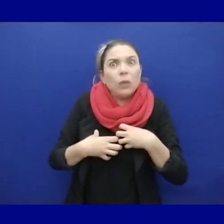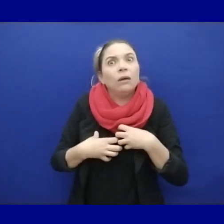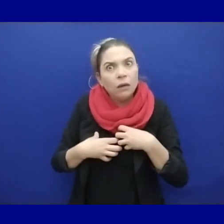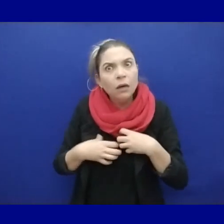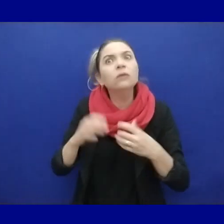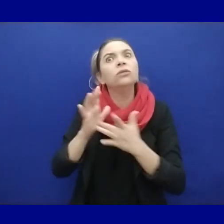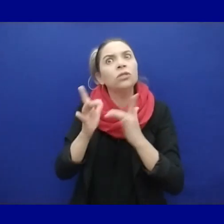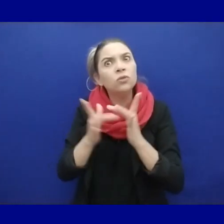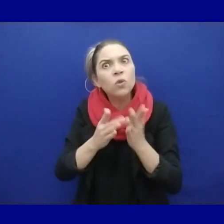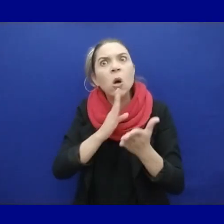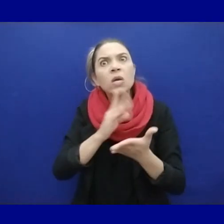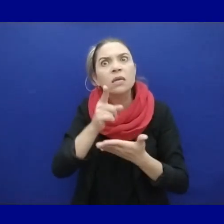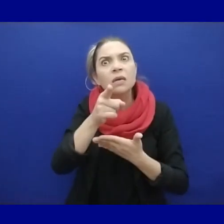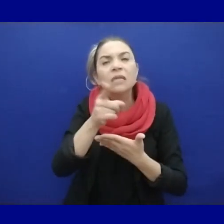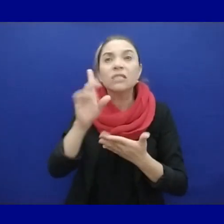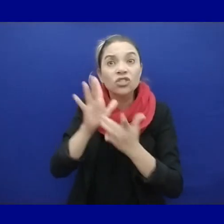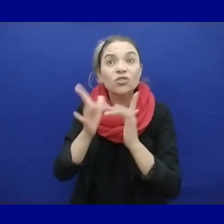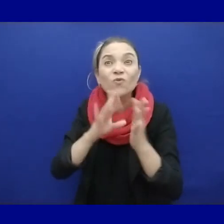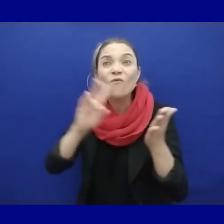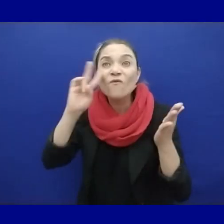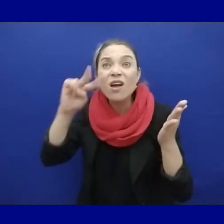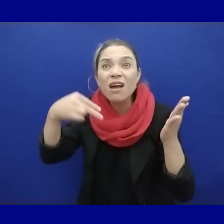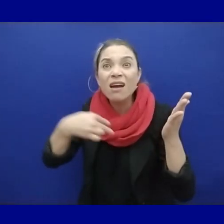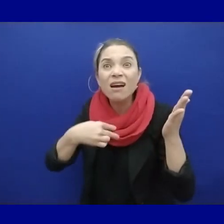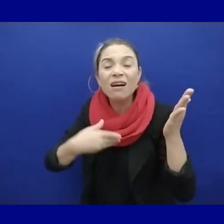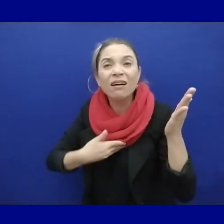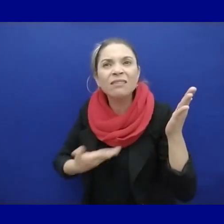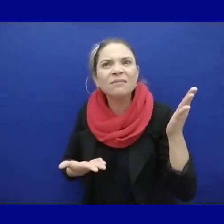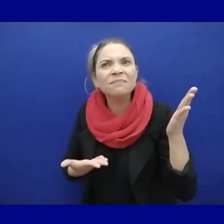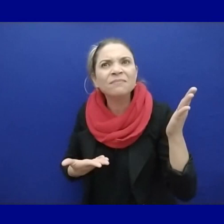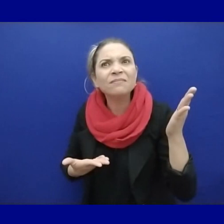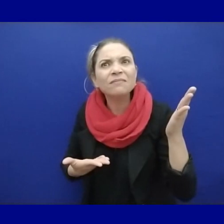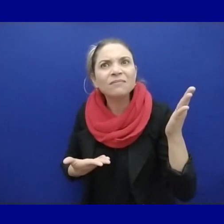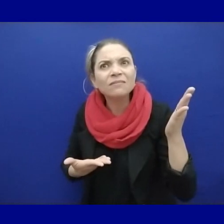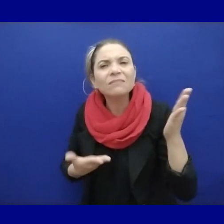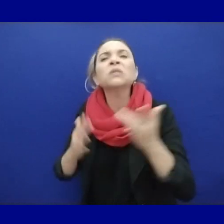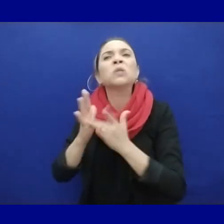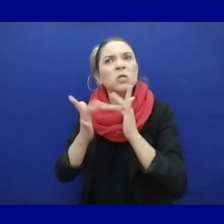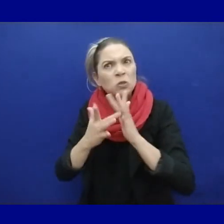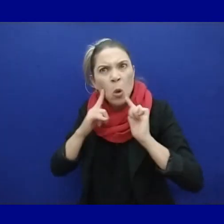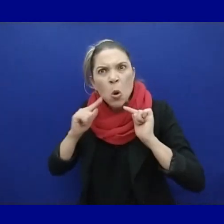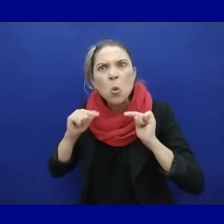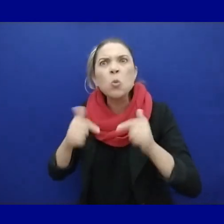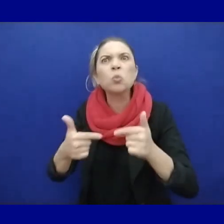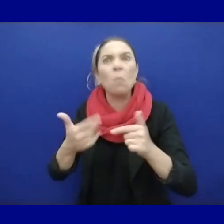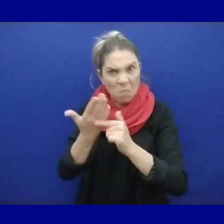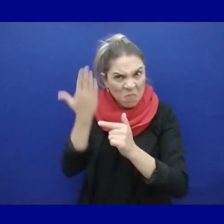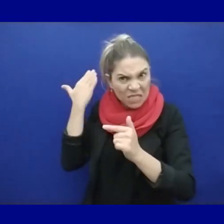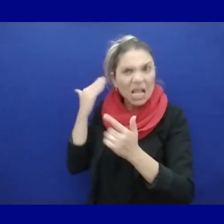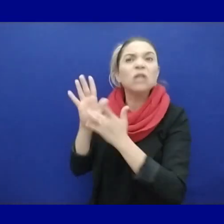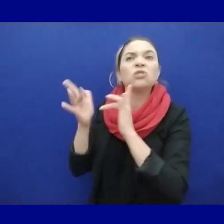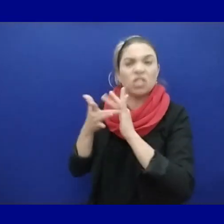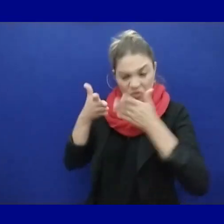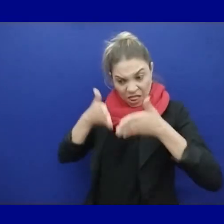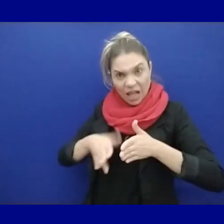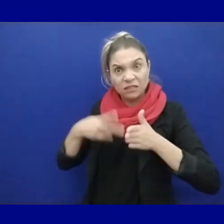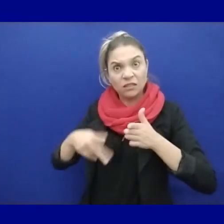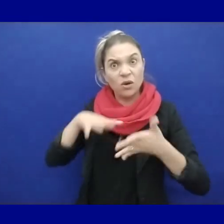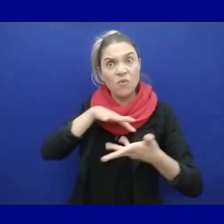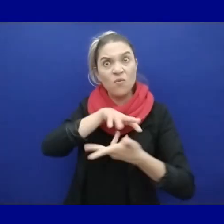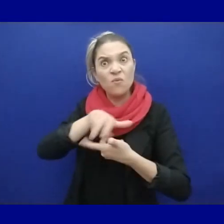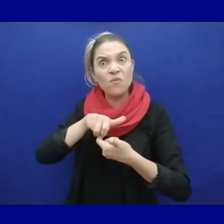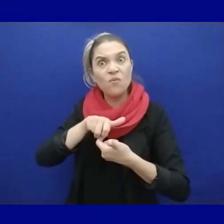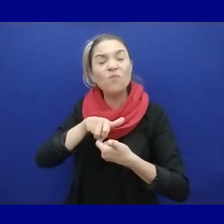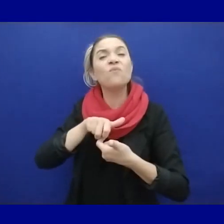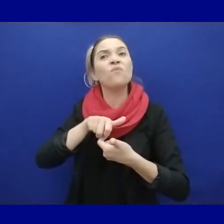mundo, sofreu como nós sofremos, lutou com as dificuldades desse mundo como nós lutamos, mas ele nos